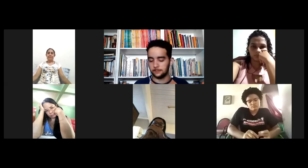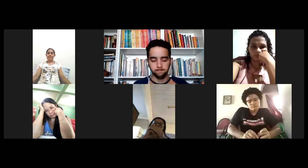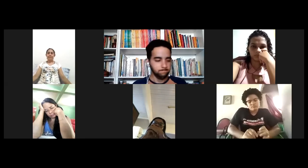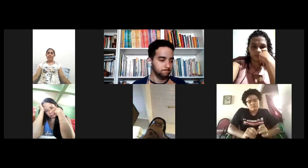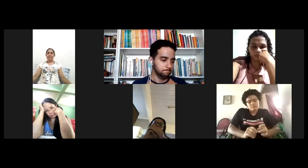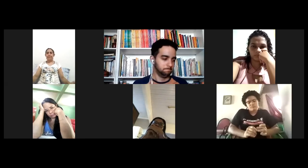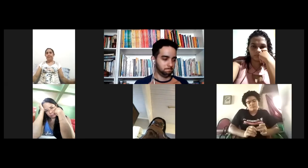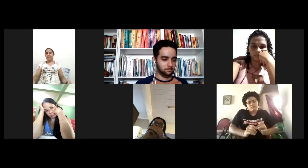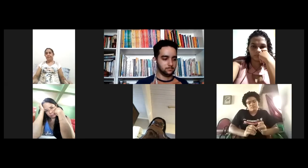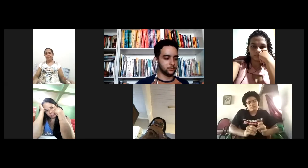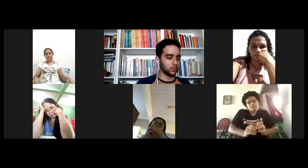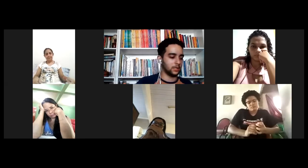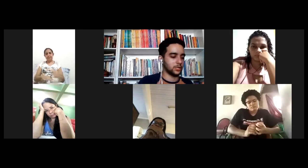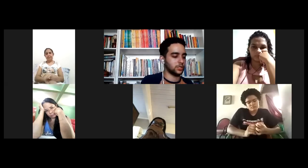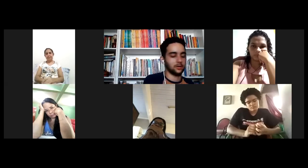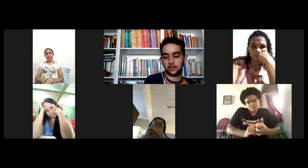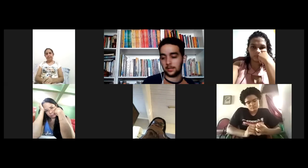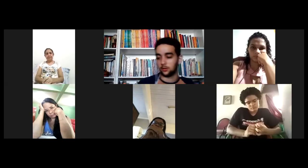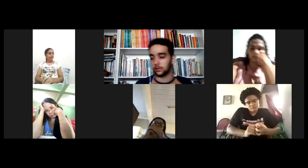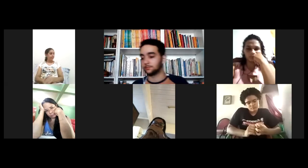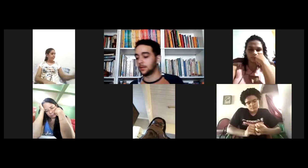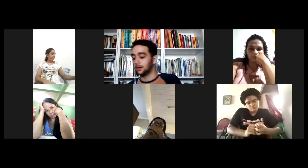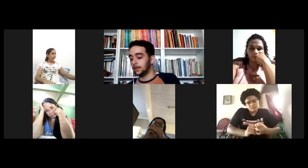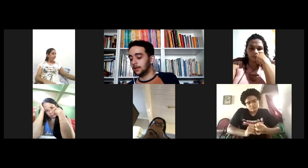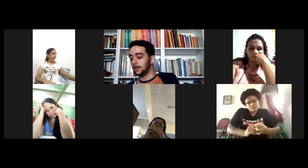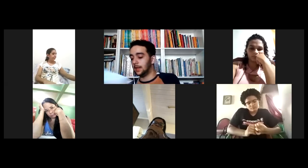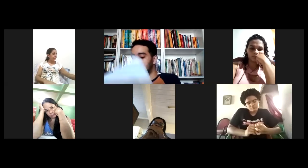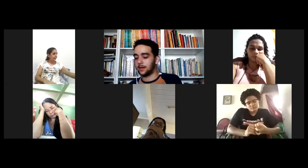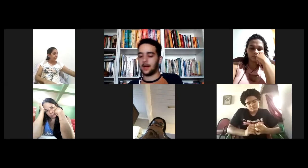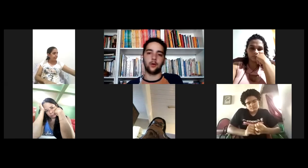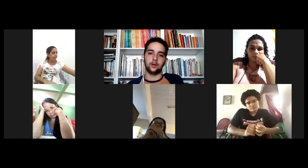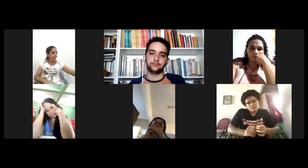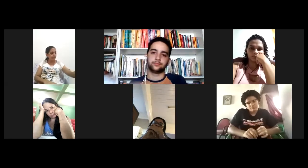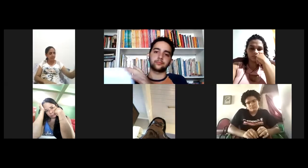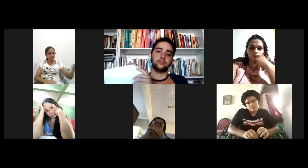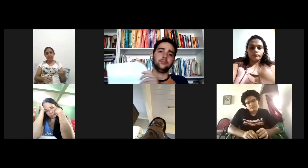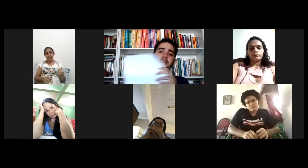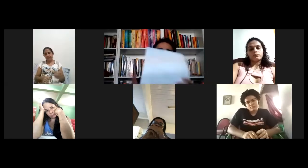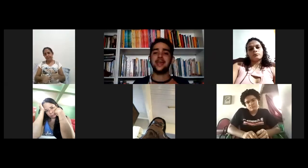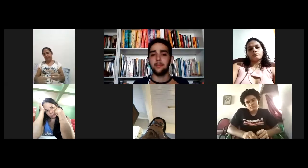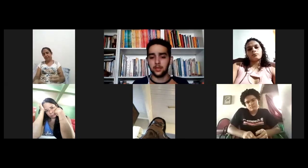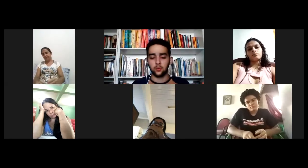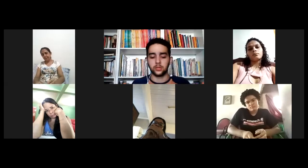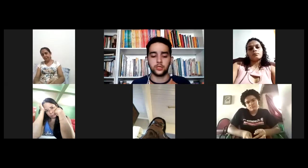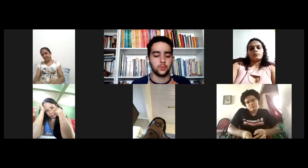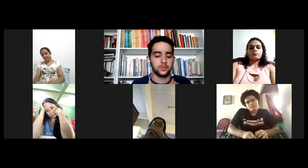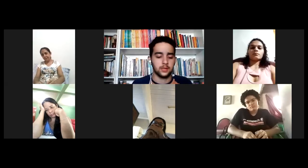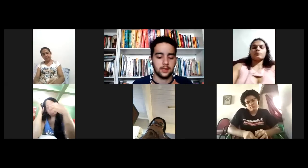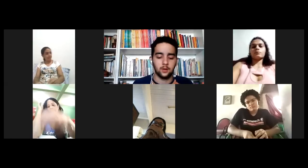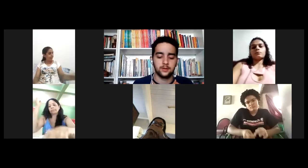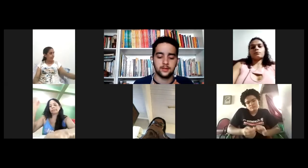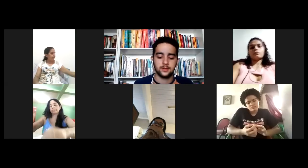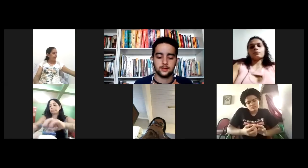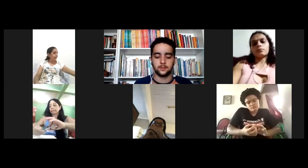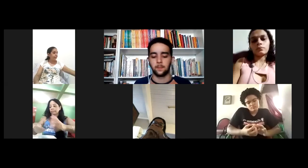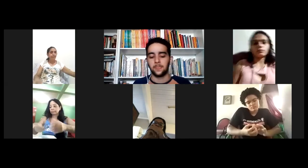teórica do que a gente já viu até agora. Na primeira aula, lá em abril, quando a gente começou a ter